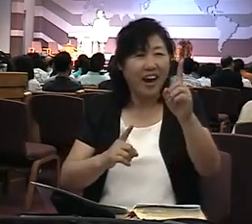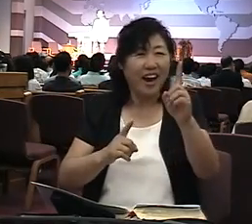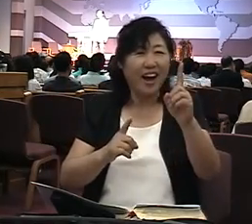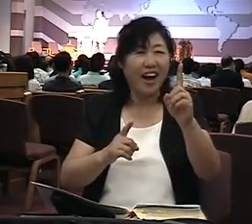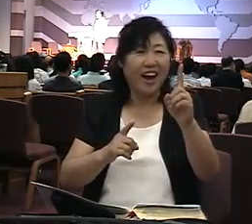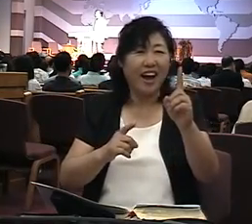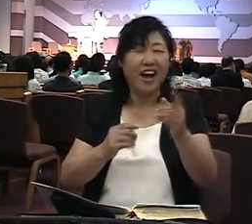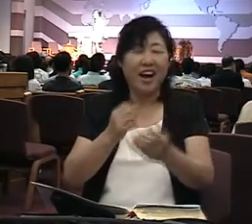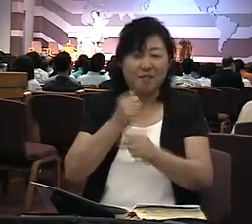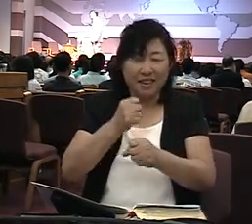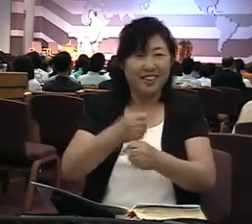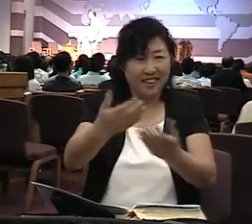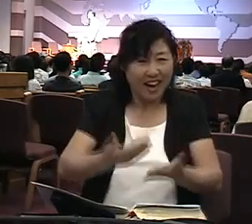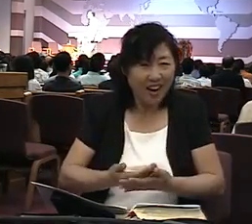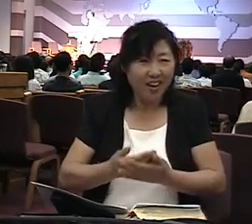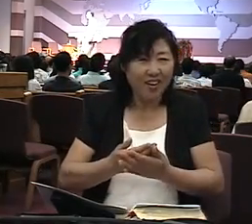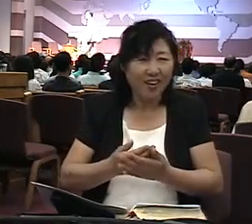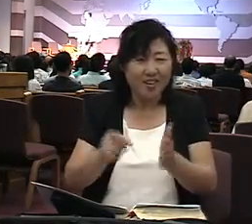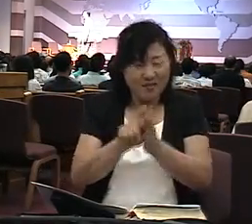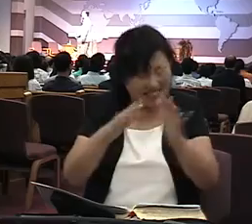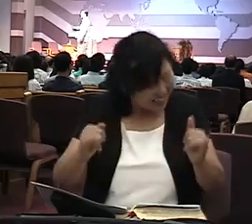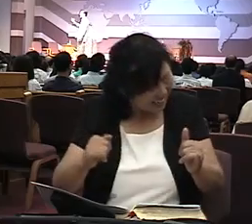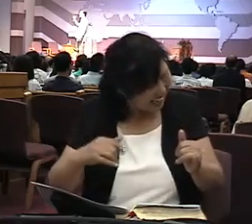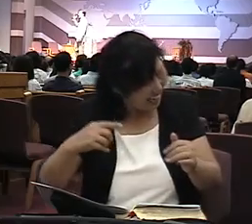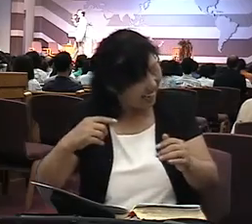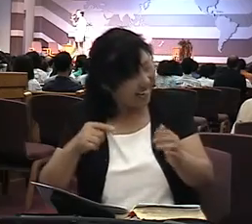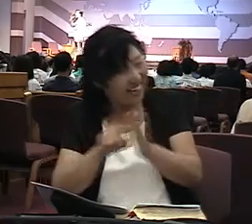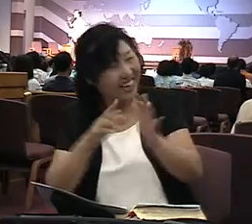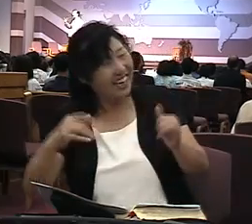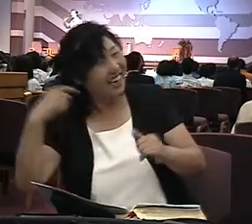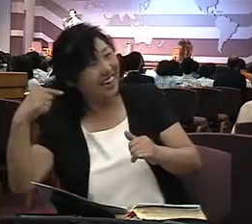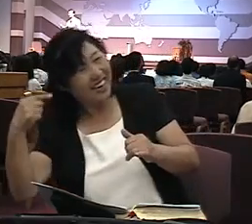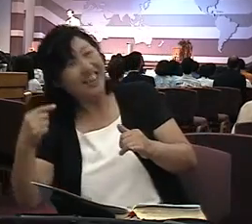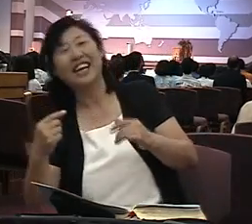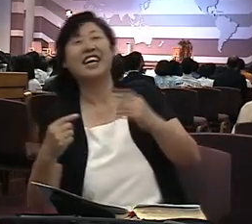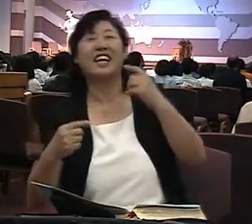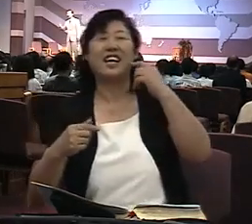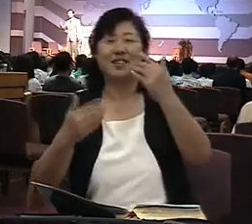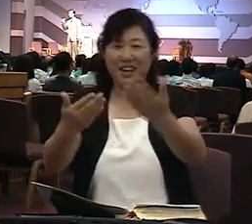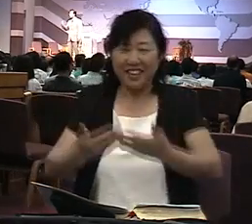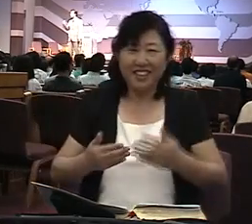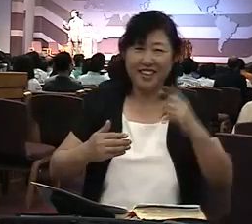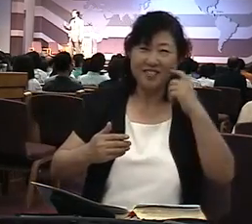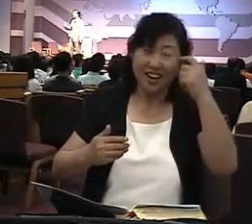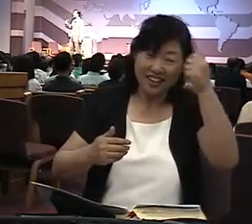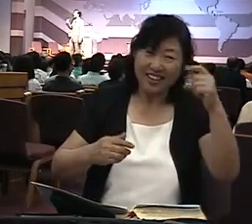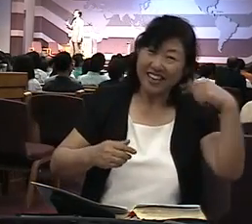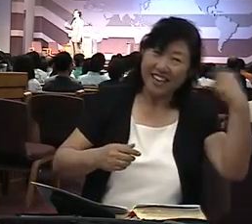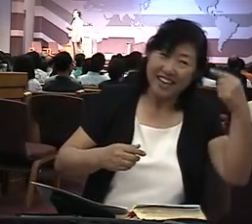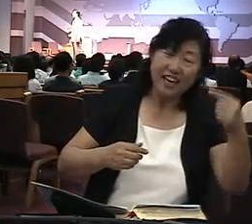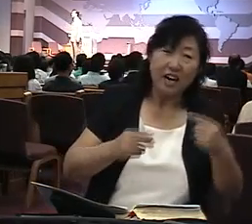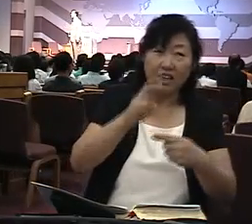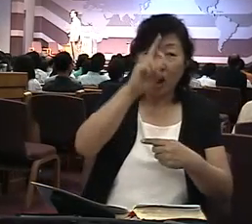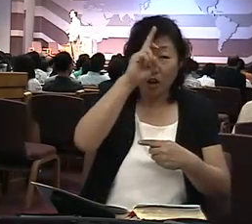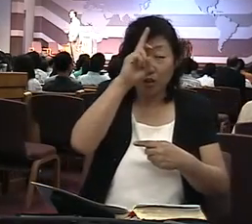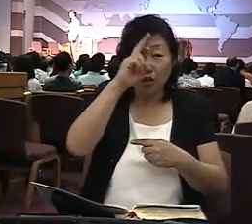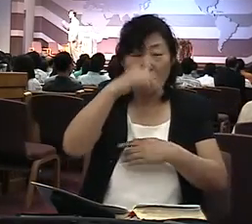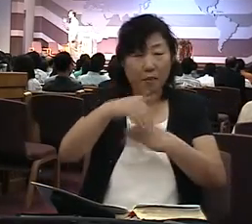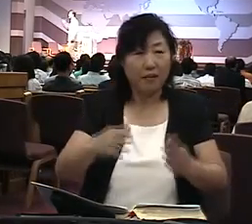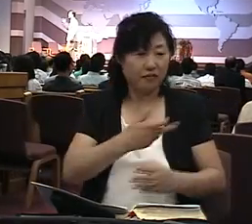하자. 그것을 제안한 교인들도 미쳤고 그것을 받아들인 목사님도 미쳤고 12시에 제자반을 하시더라고요. 그럼 언제 끝나야